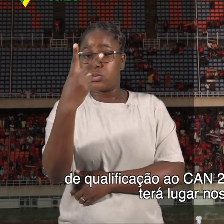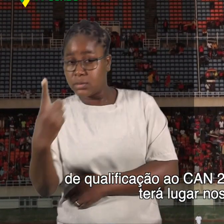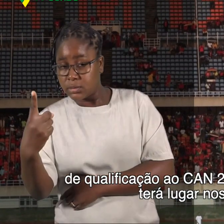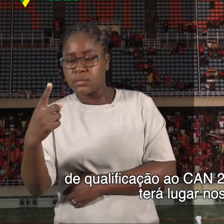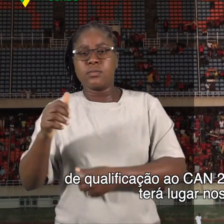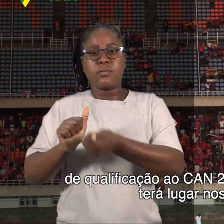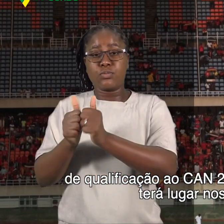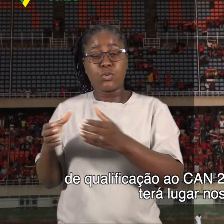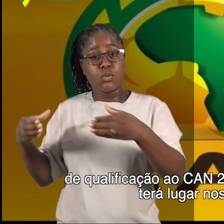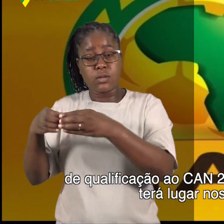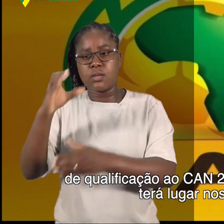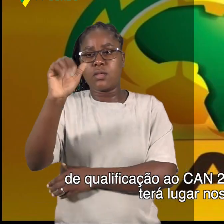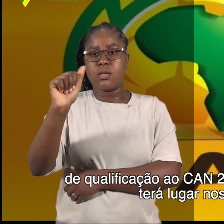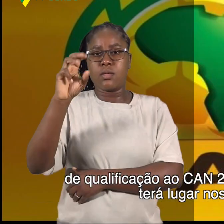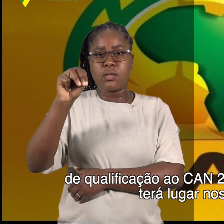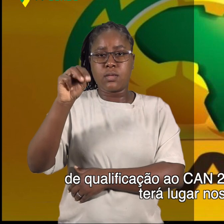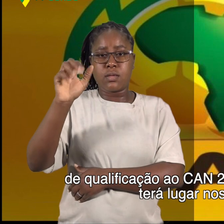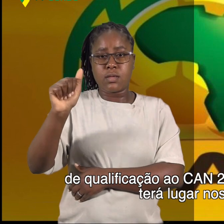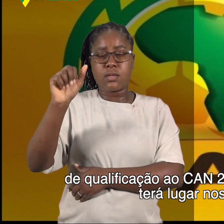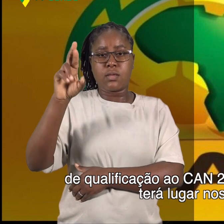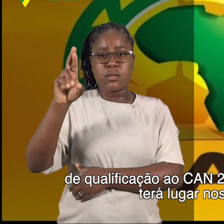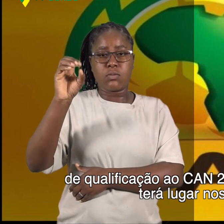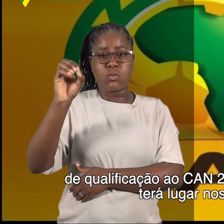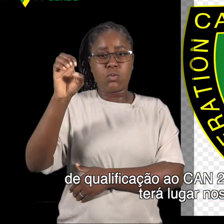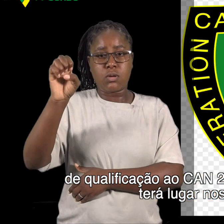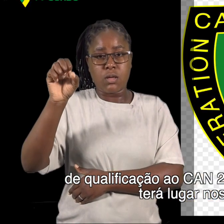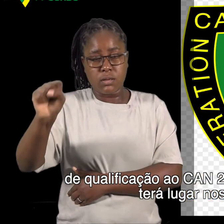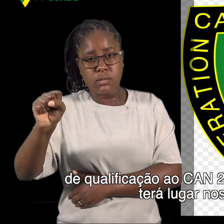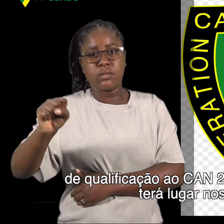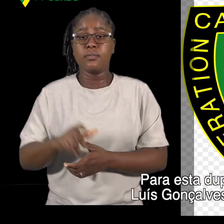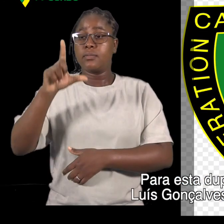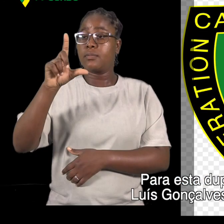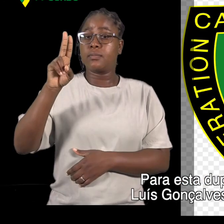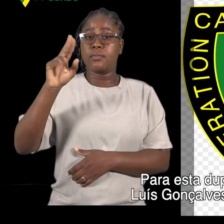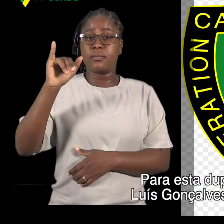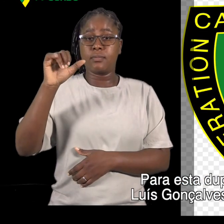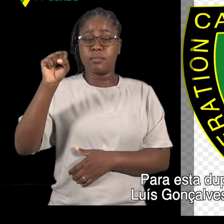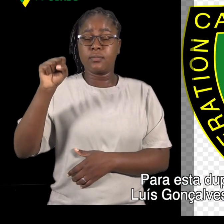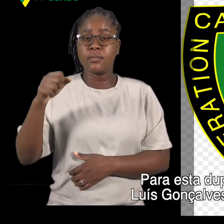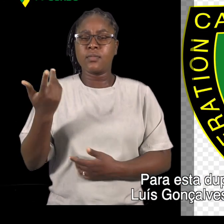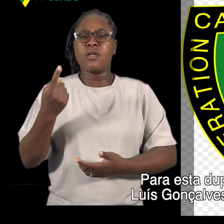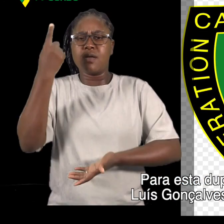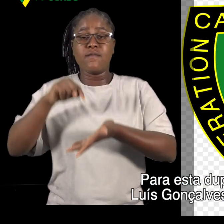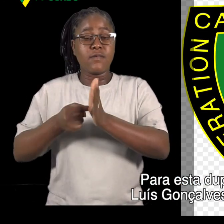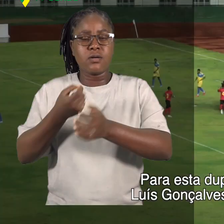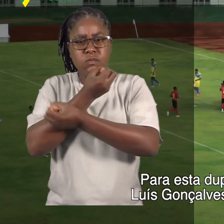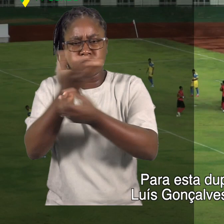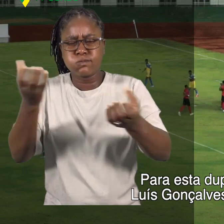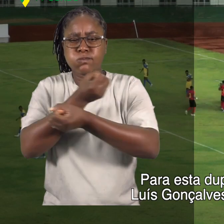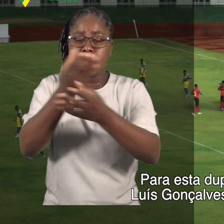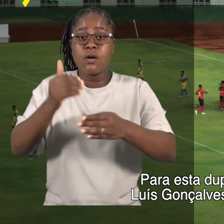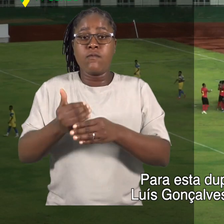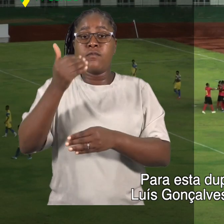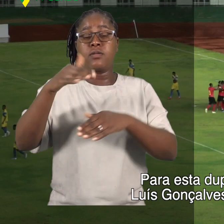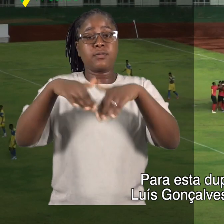jornada de qualificação ao CAN 2021, que curiosamente terá lugar nos Camarões. Para esta